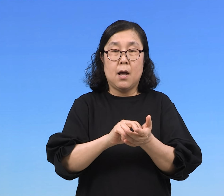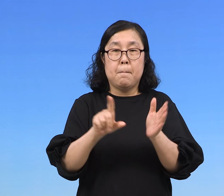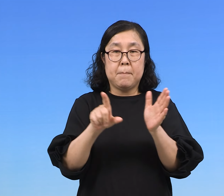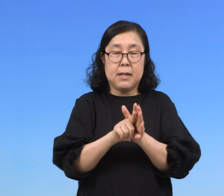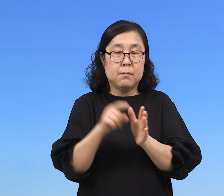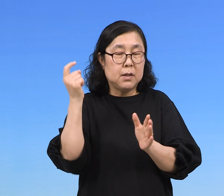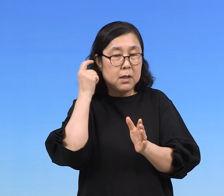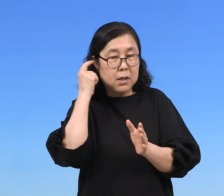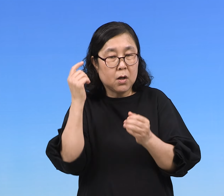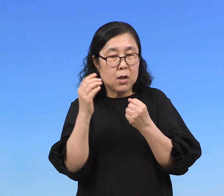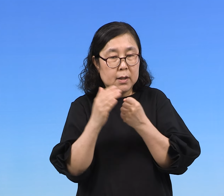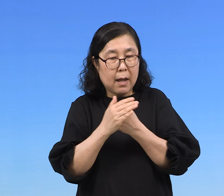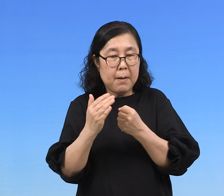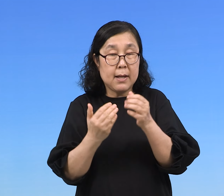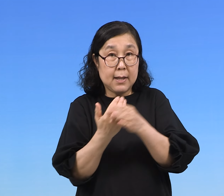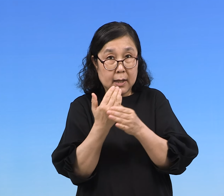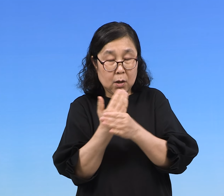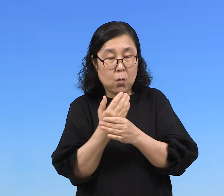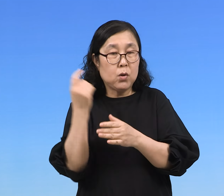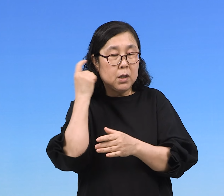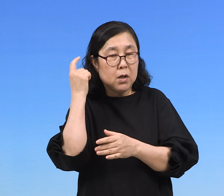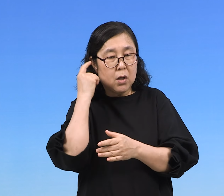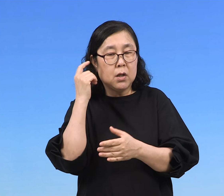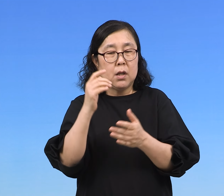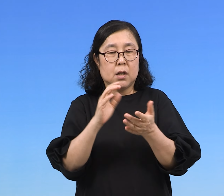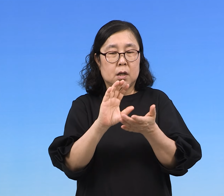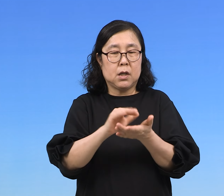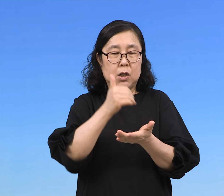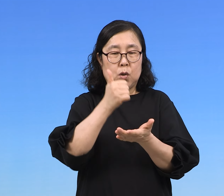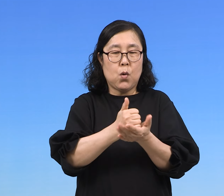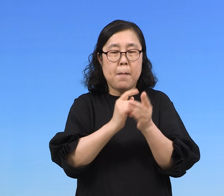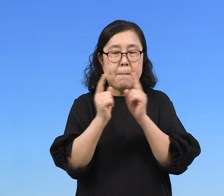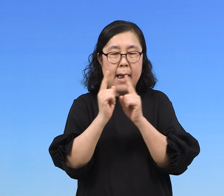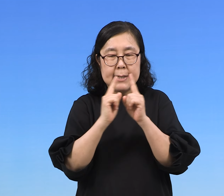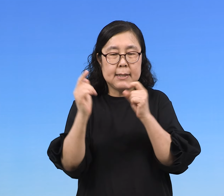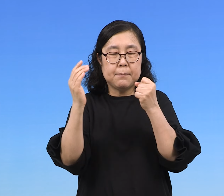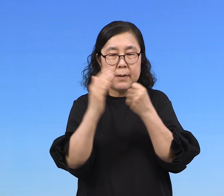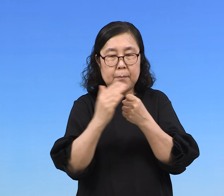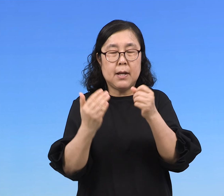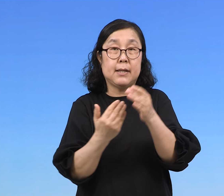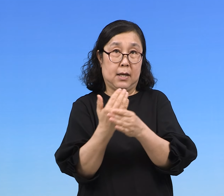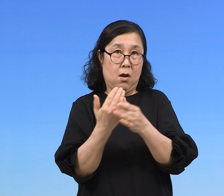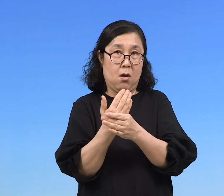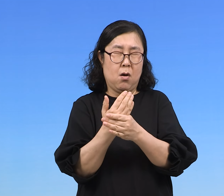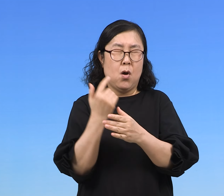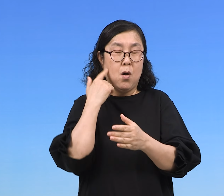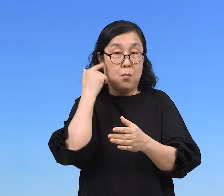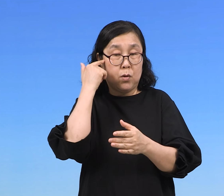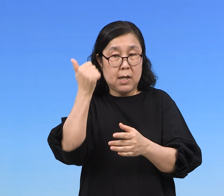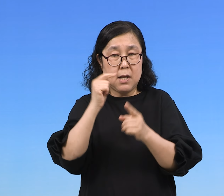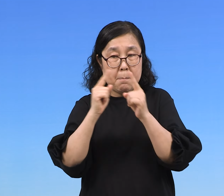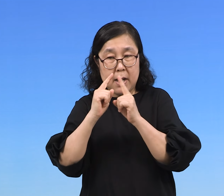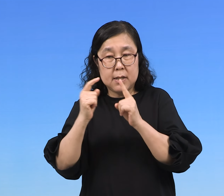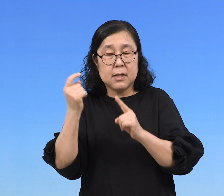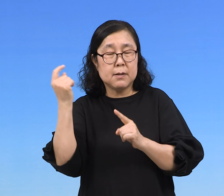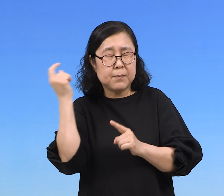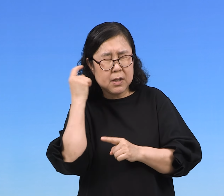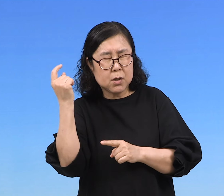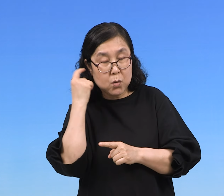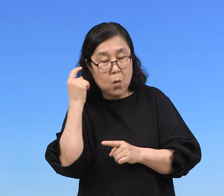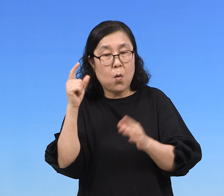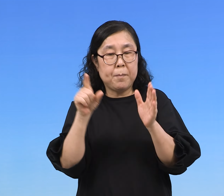나며 들음은 그리스도의 말씀으로 말미암느니라. 여러분, 어느 목사의 말씀으로 믿음이 생기는 게